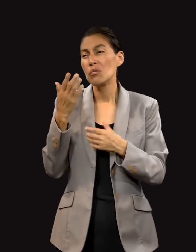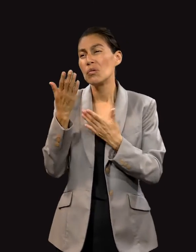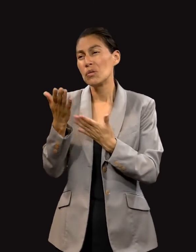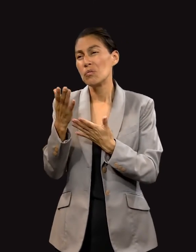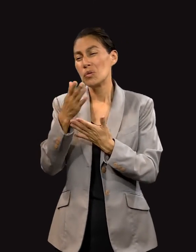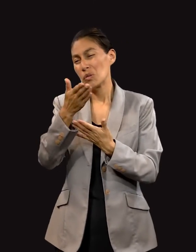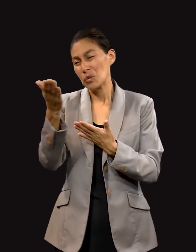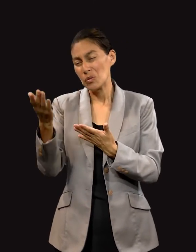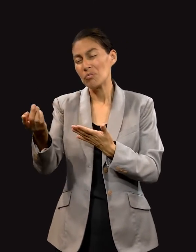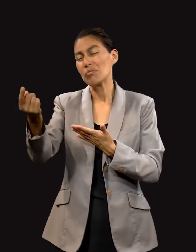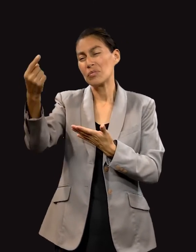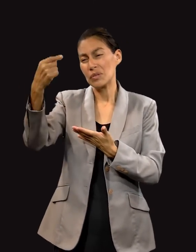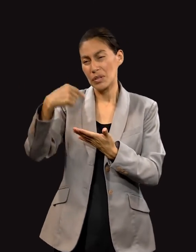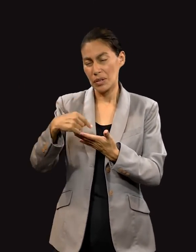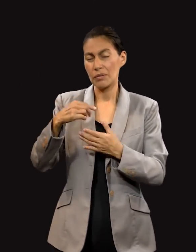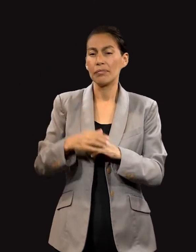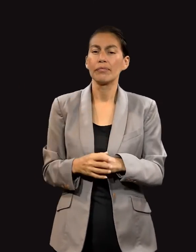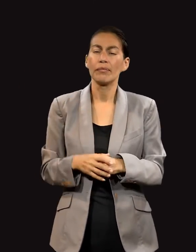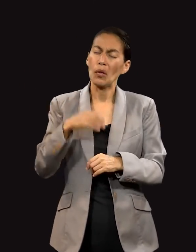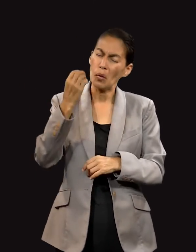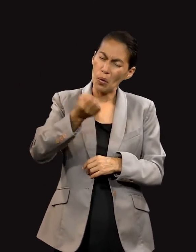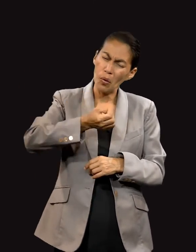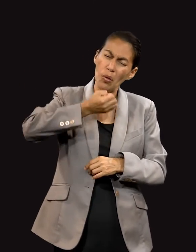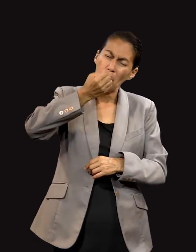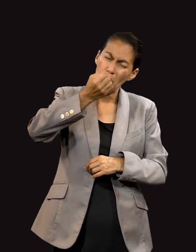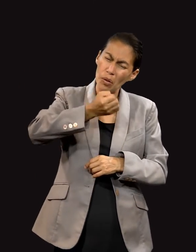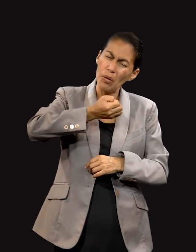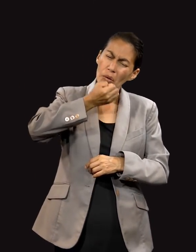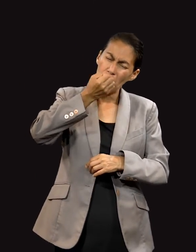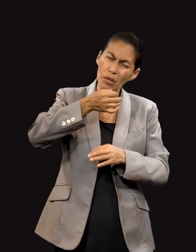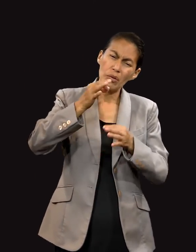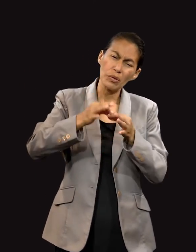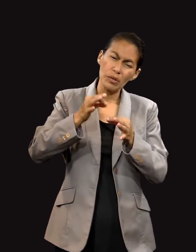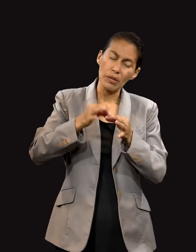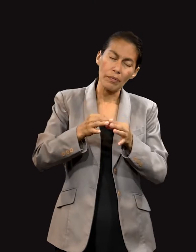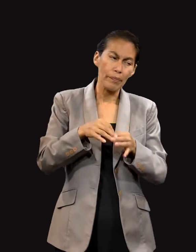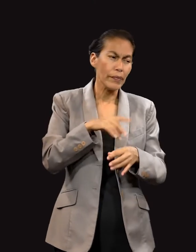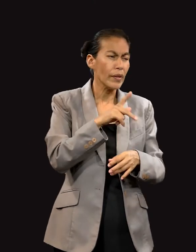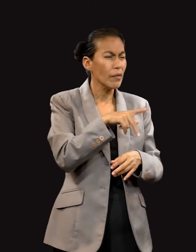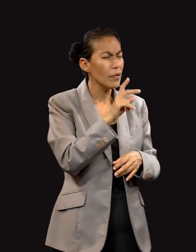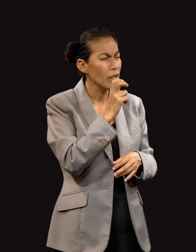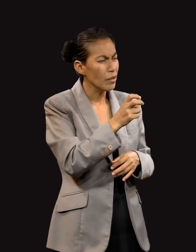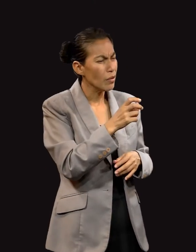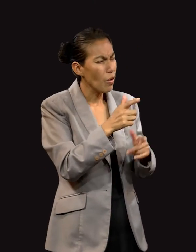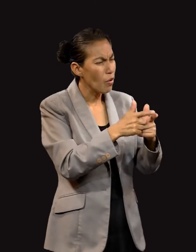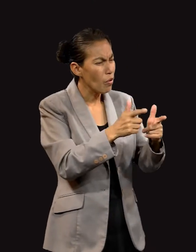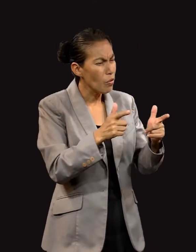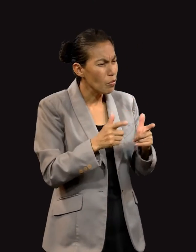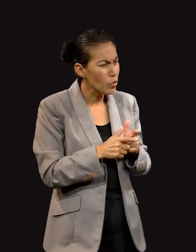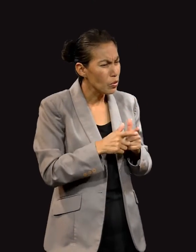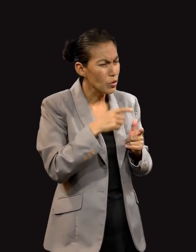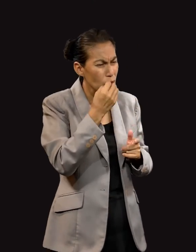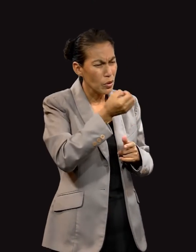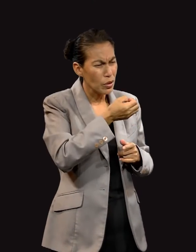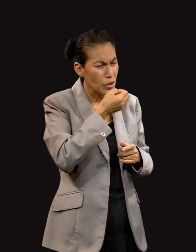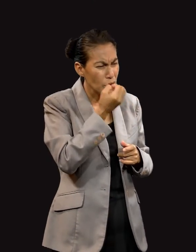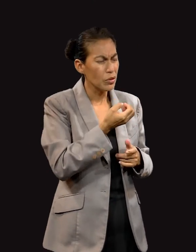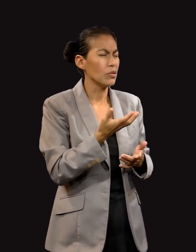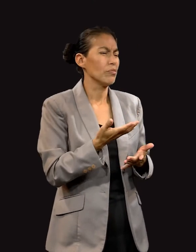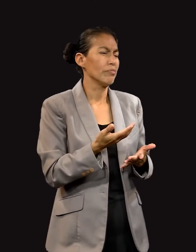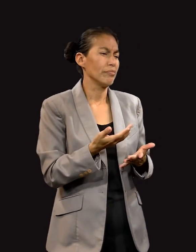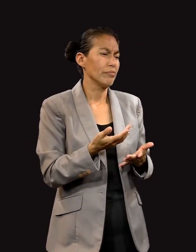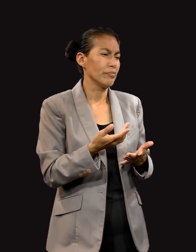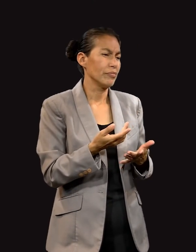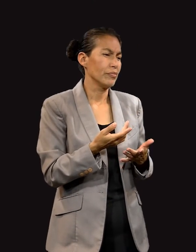Pedimos que regresen y en fin, mucha oración. Pero esos grupos de oración que se forman son grupos